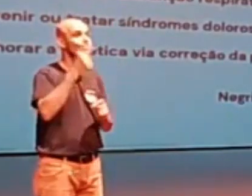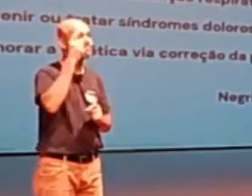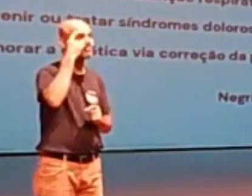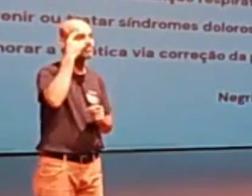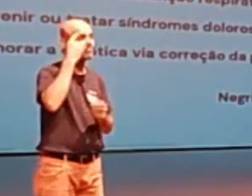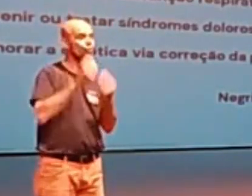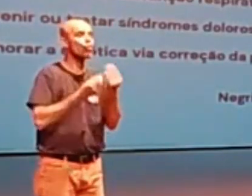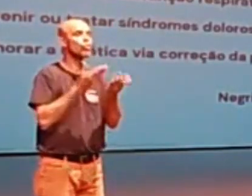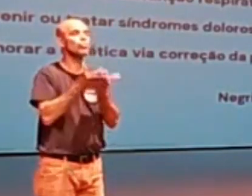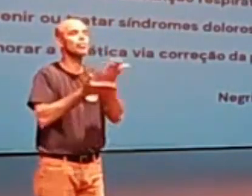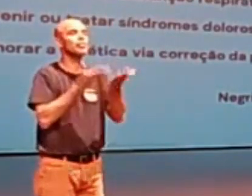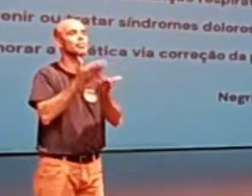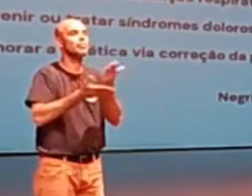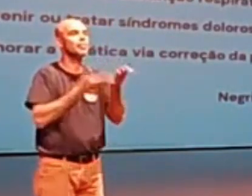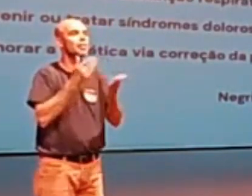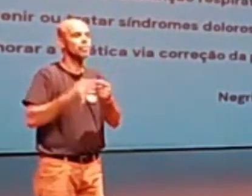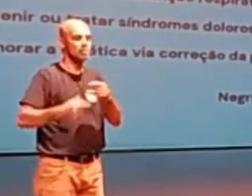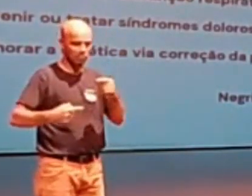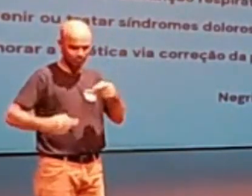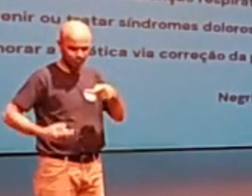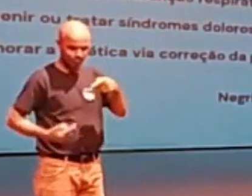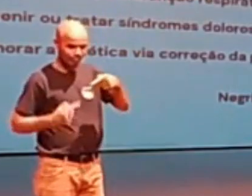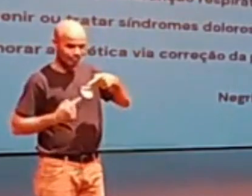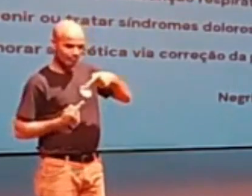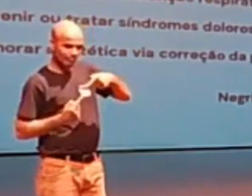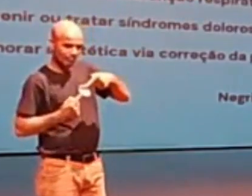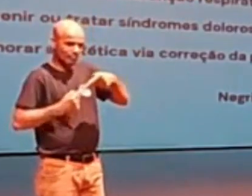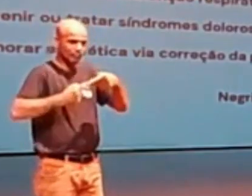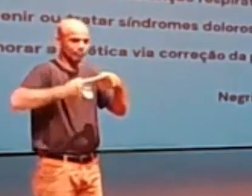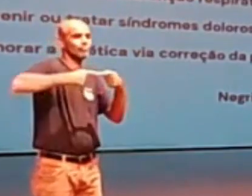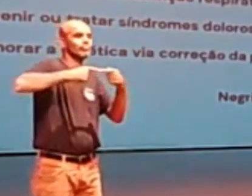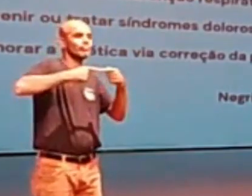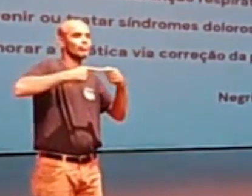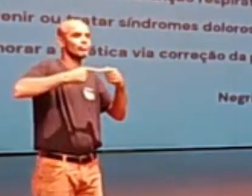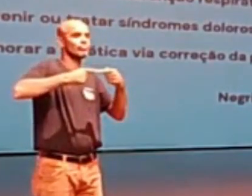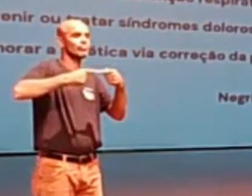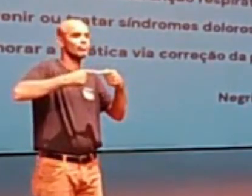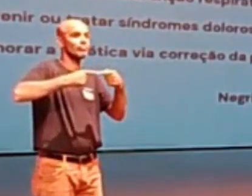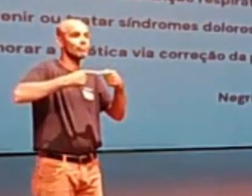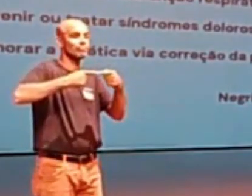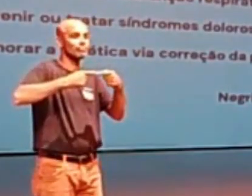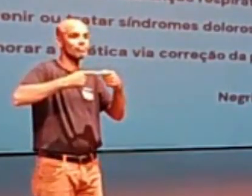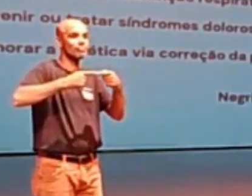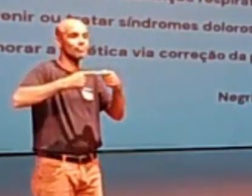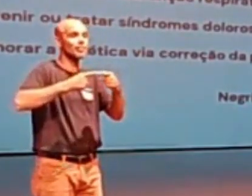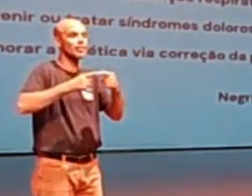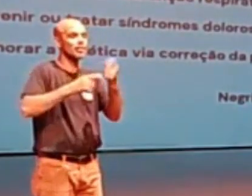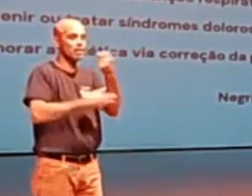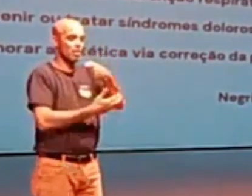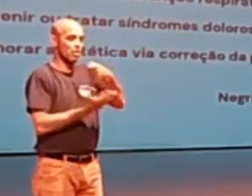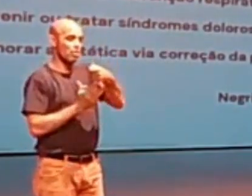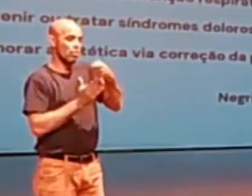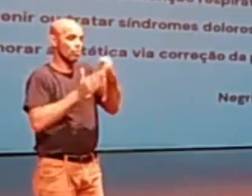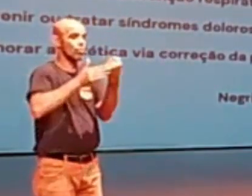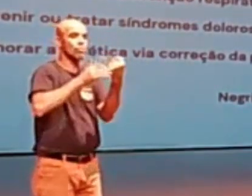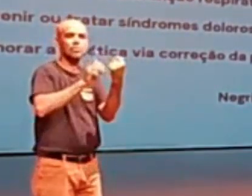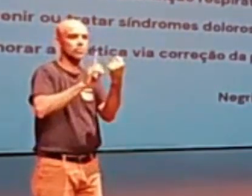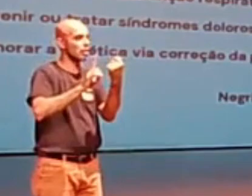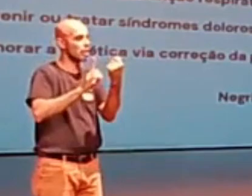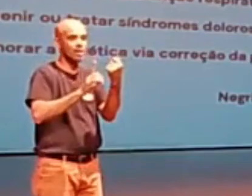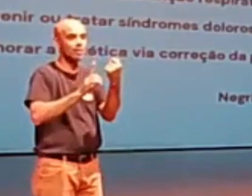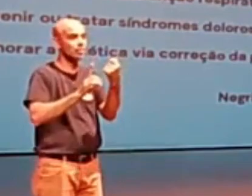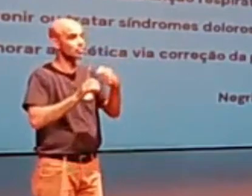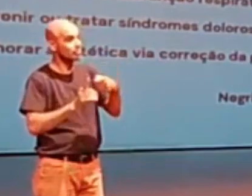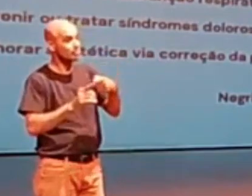de tratamento, é alinhar esse paciente. Não estou falando diminuir curva. Vocês estão me ouvindo falar em diminuição de curva? Não,